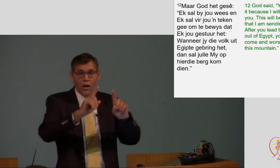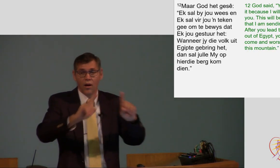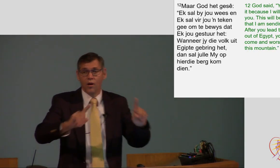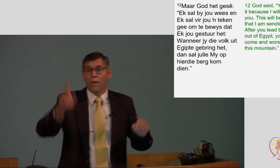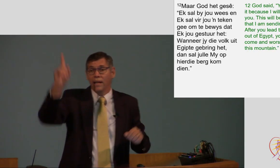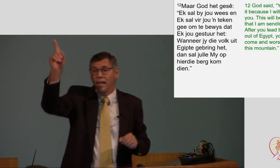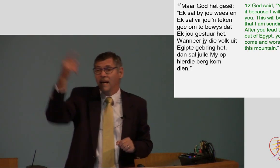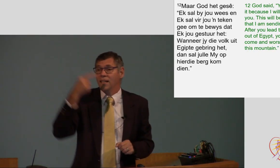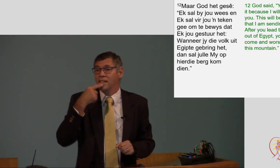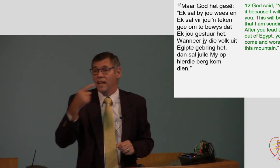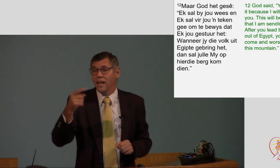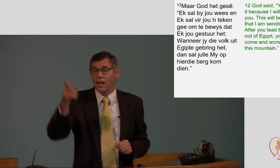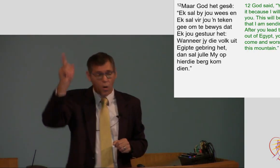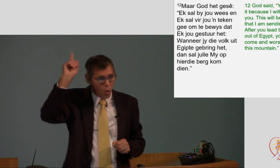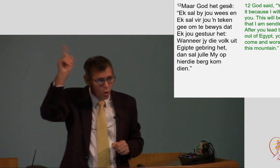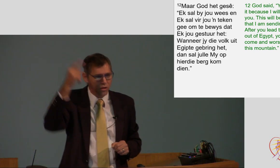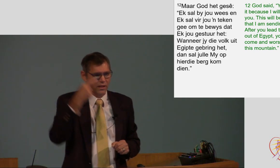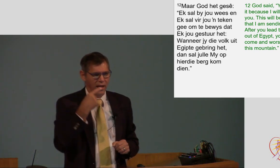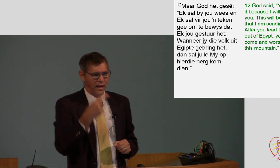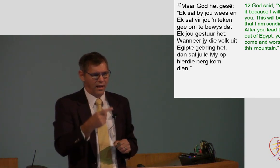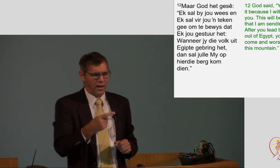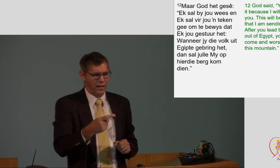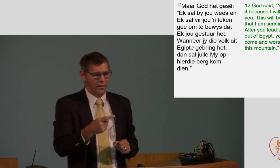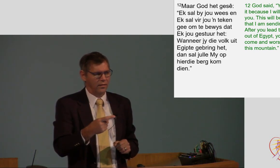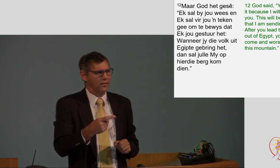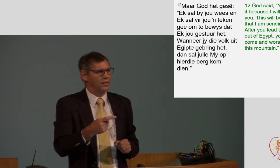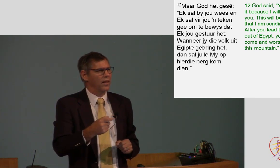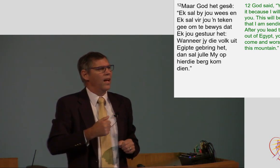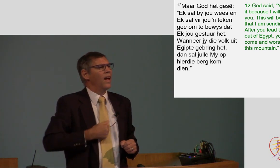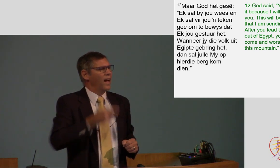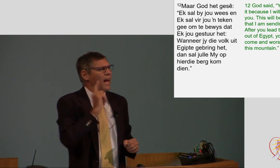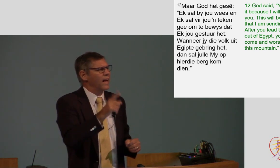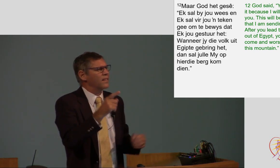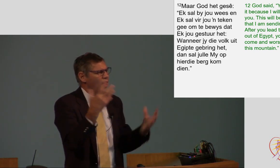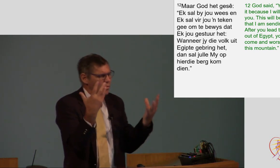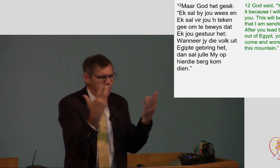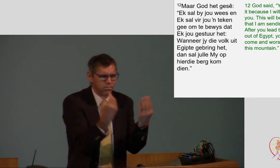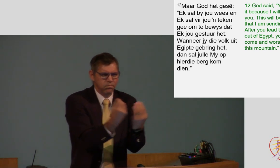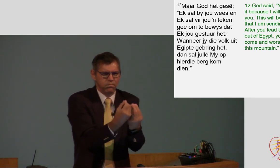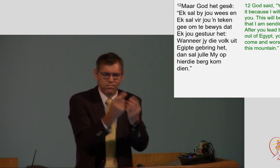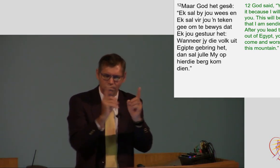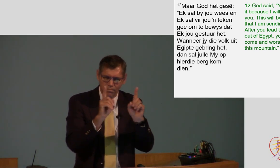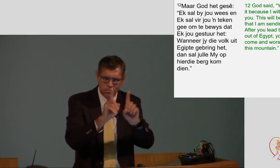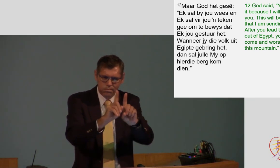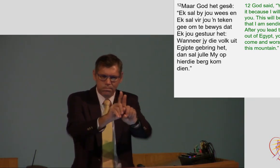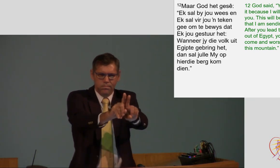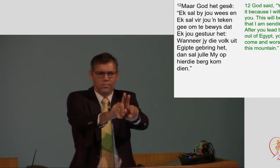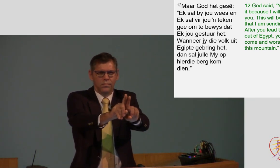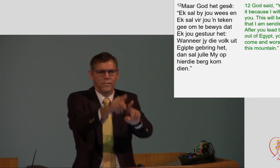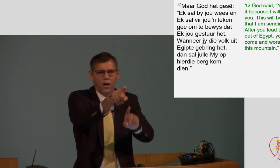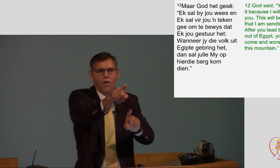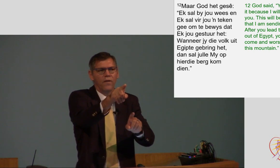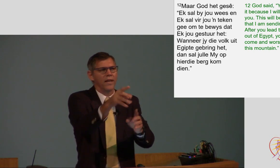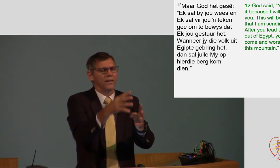Maar die Here sê, God sê, ek sal jou wees.